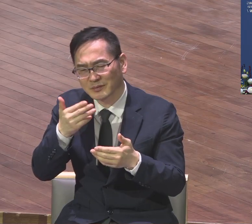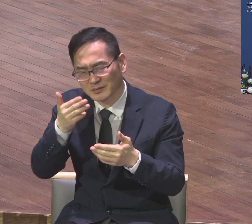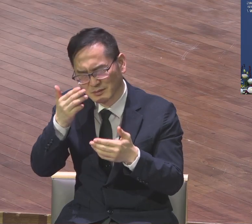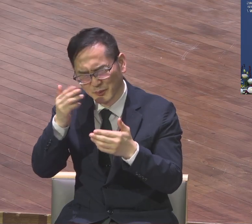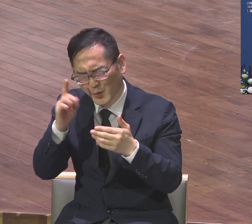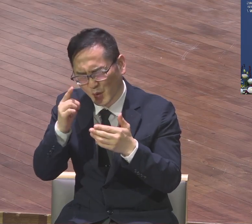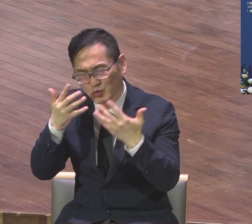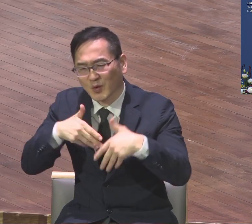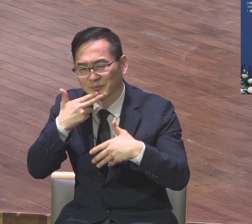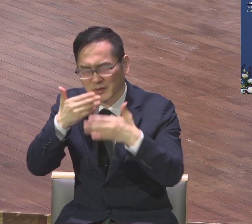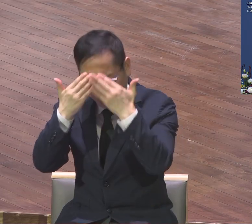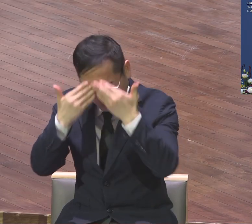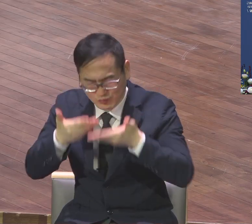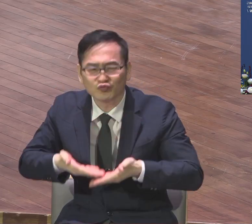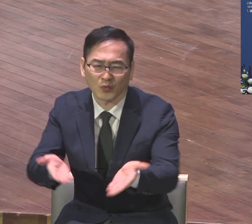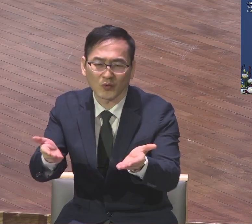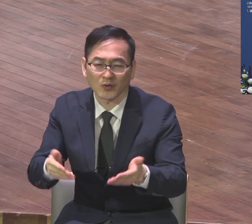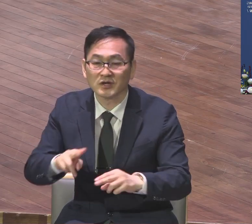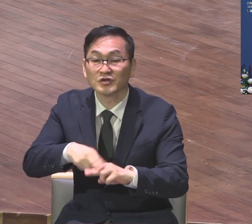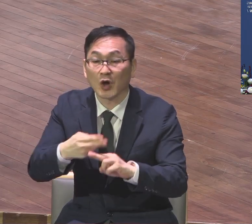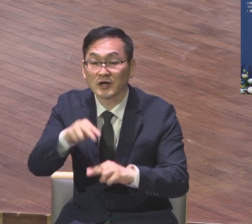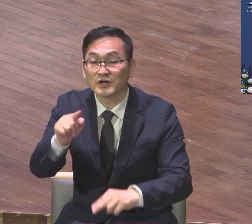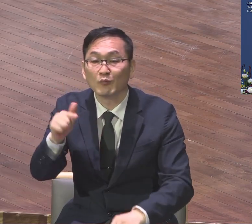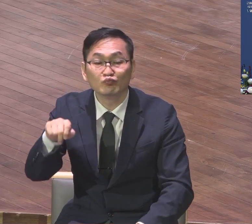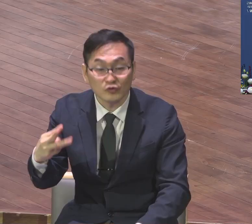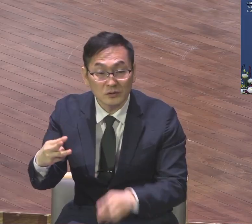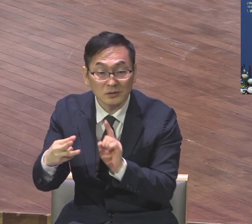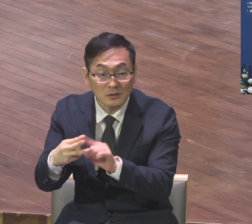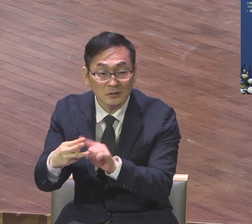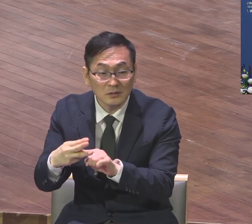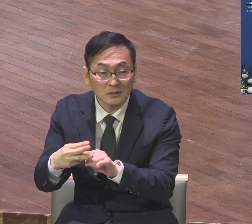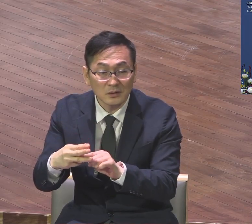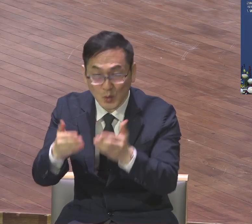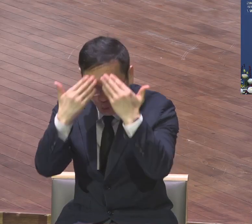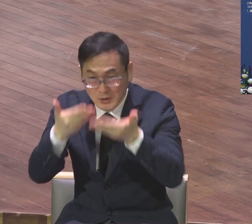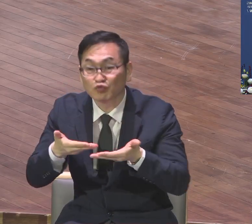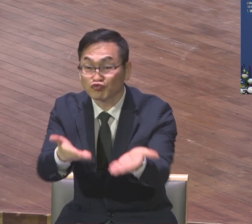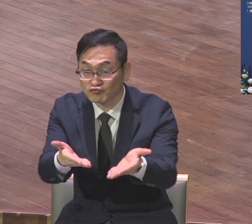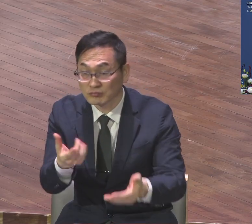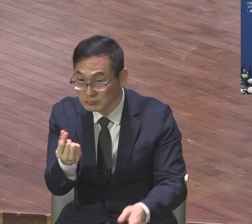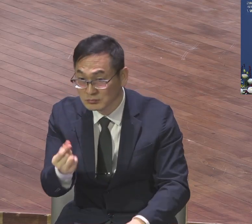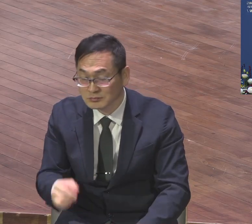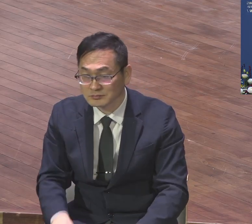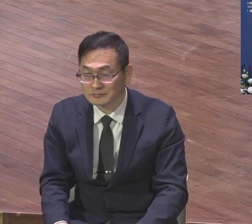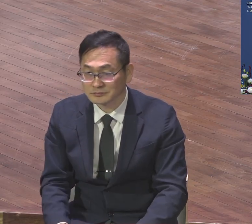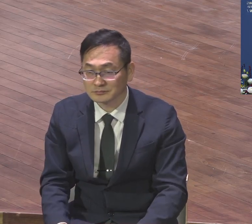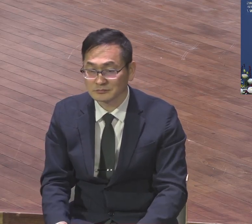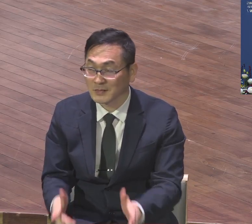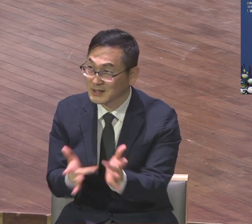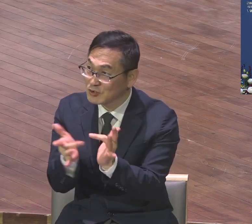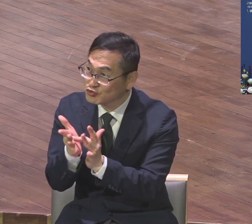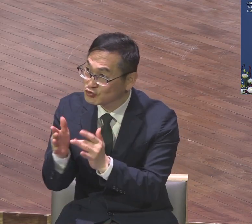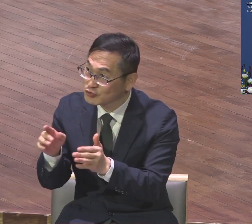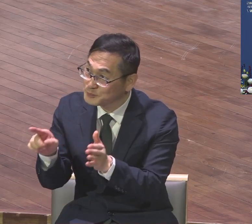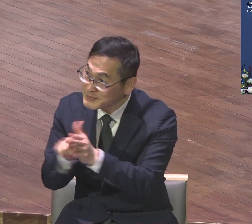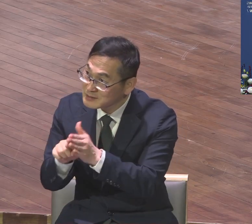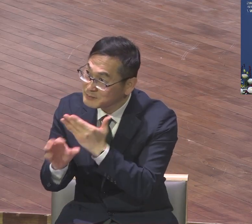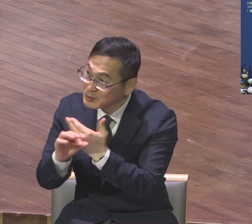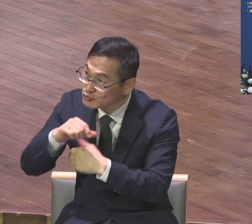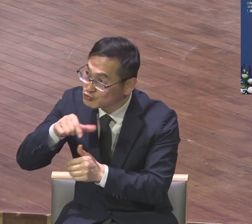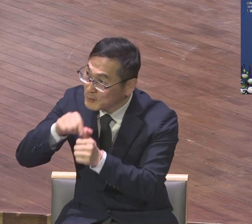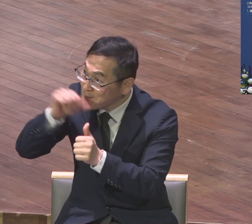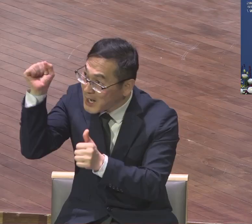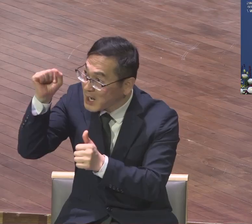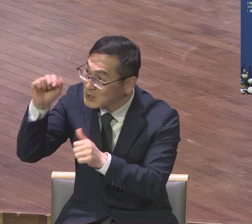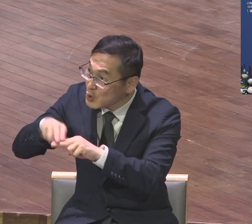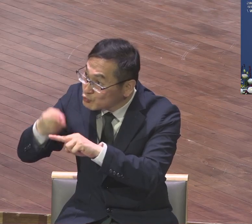아멘. 그 선물이에요. 선물. 그냥 받으면 끝나는 거예요. 아, 예수 믿으면 구원 받구나. 아멘. 네, 예수 믿겠습니다.